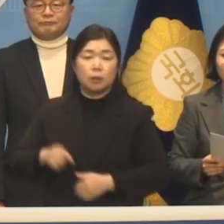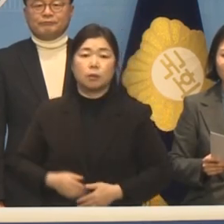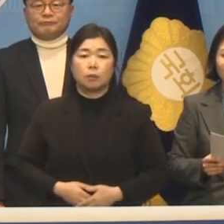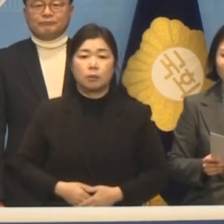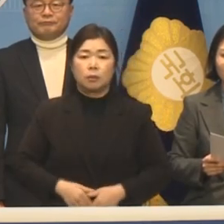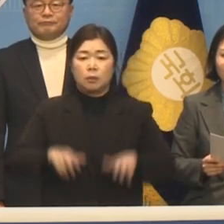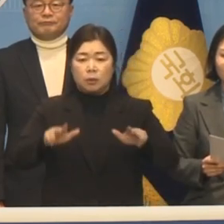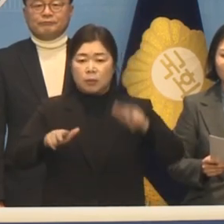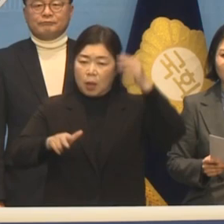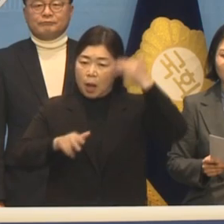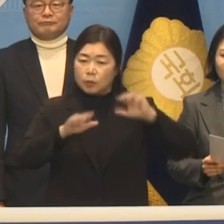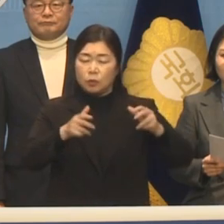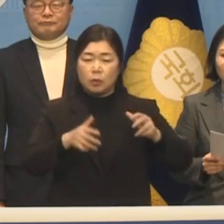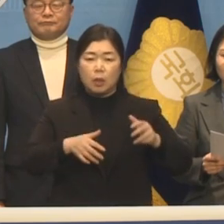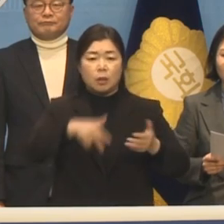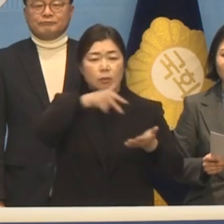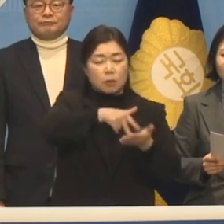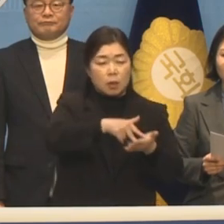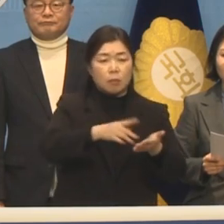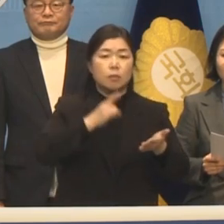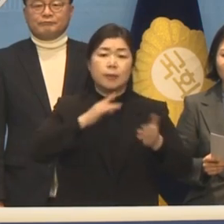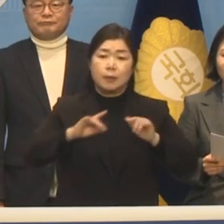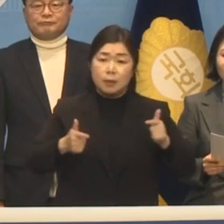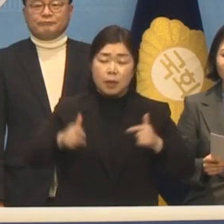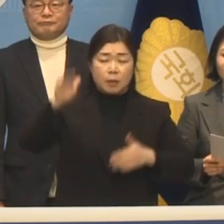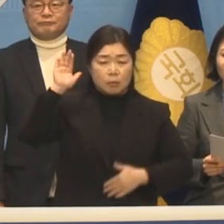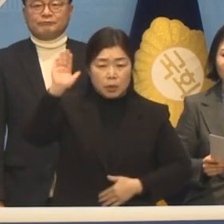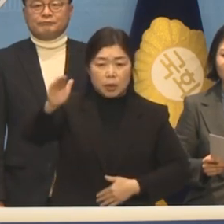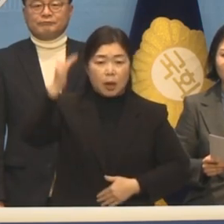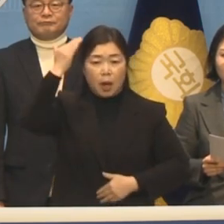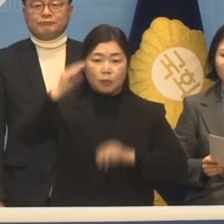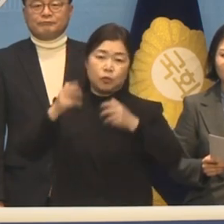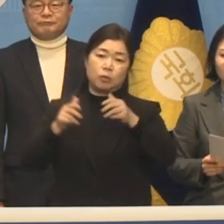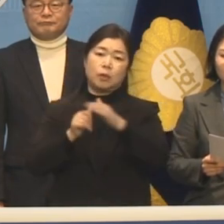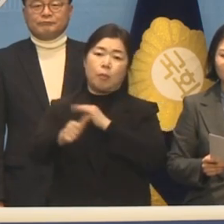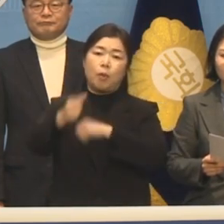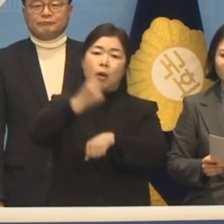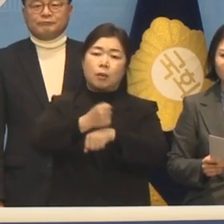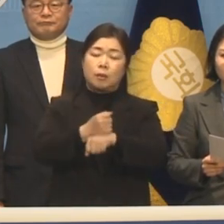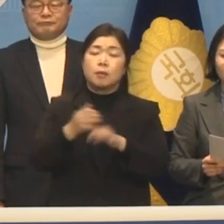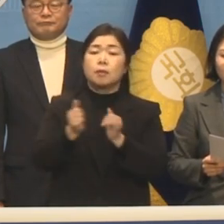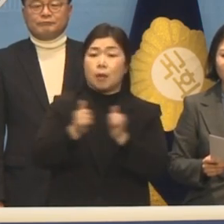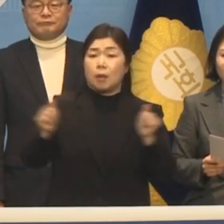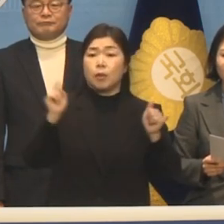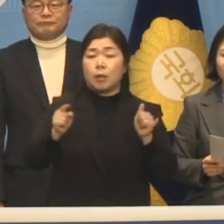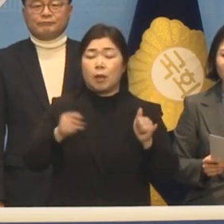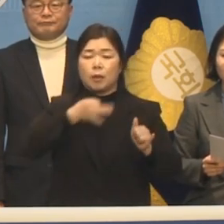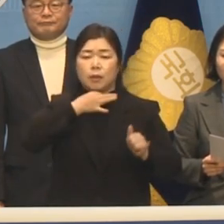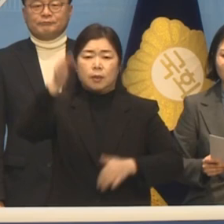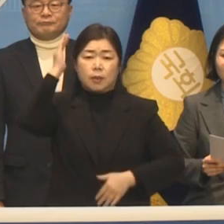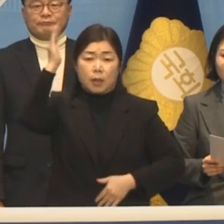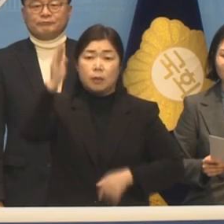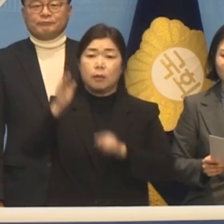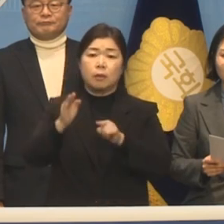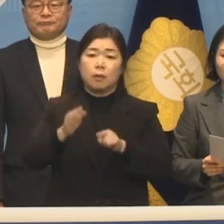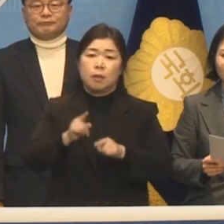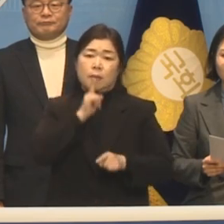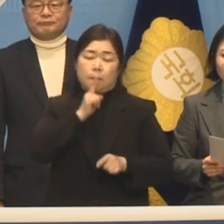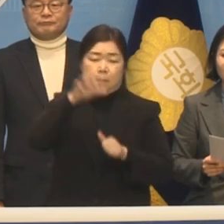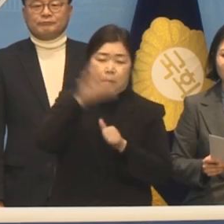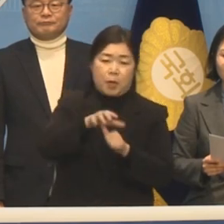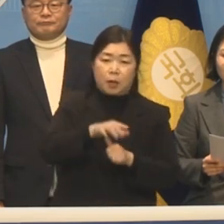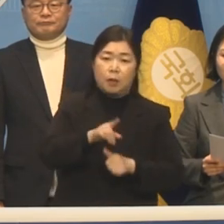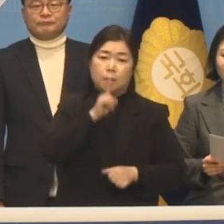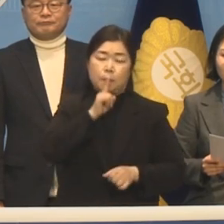현재 대한민국의 목소리뿐만 아니고 미래의 대한민국을 대표하는 사람들의 목소리를 틀어막은